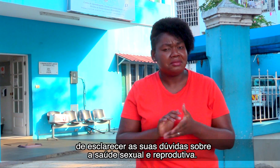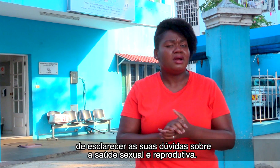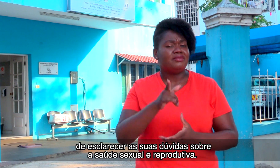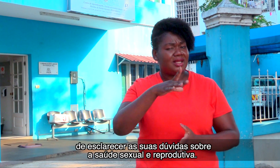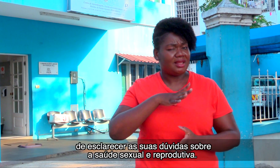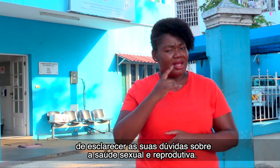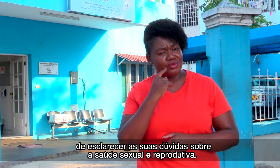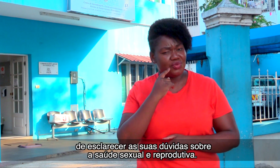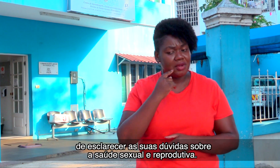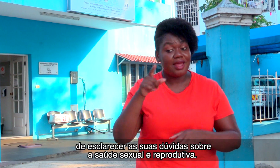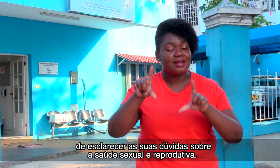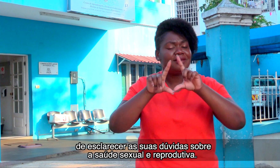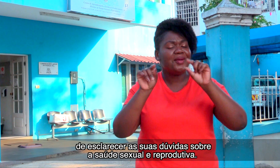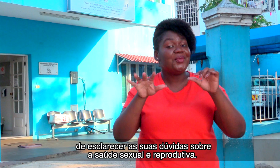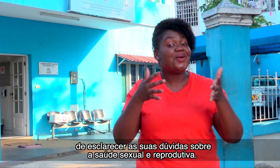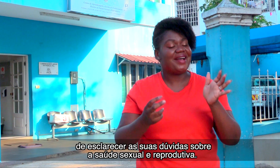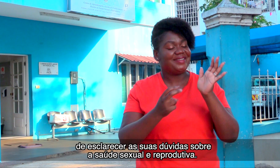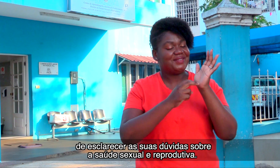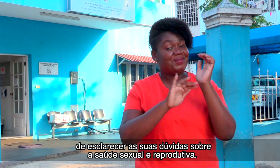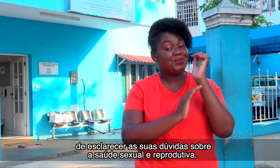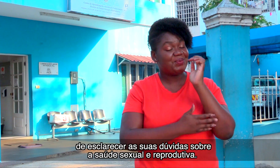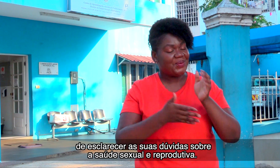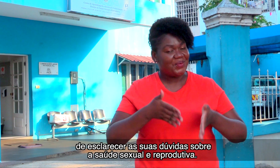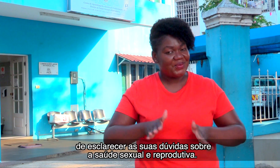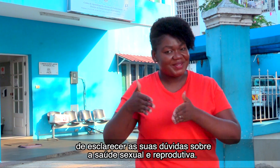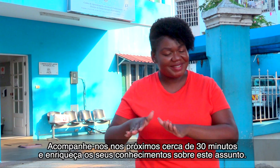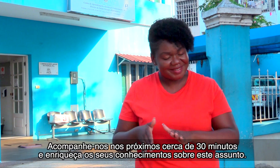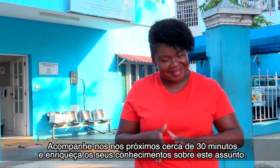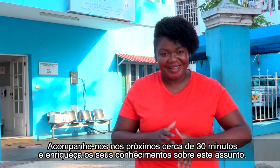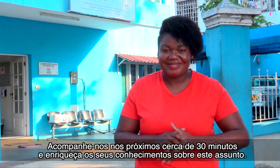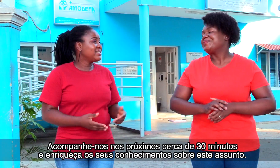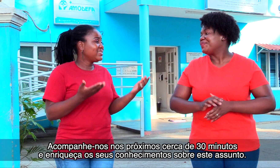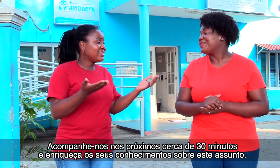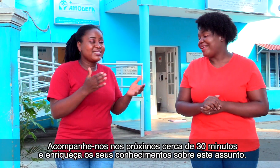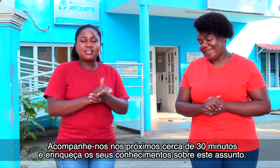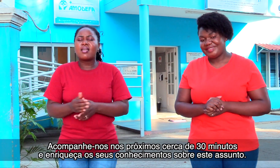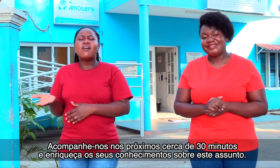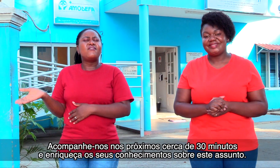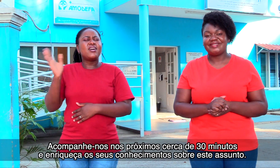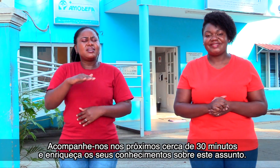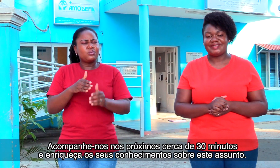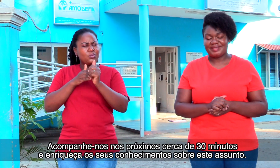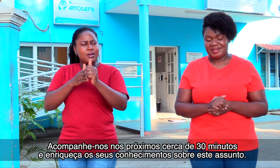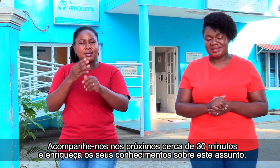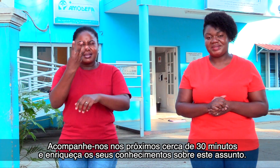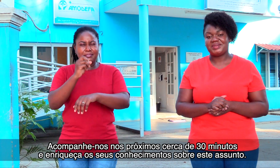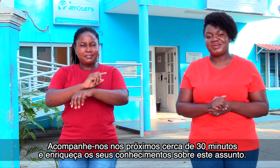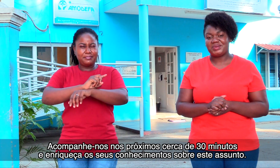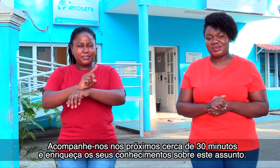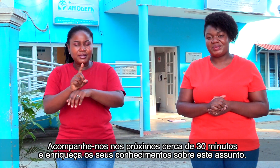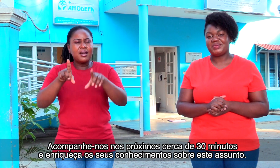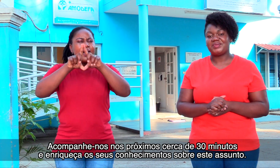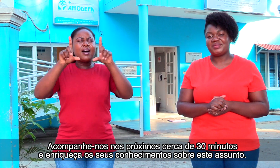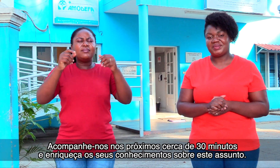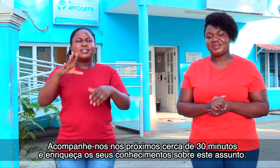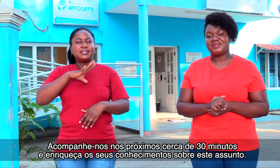parte, esclarecer as suas dúvidas sobre a saúde sexual e reprodutiva. Acompanhe-nos nos próximos cerca de 30 minutos